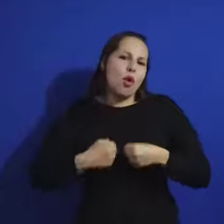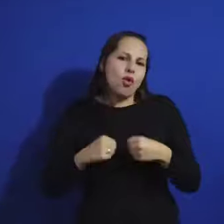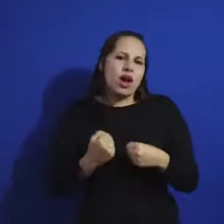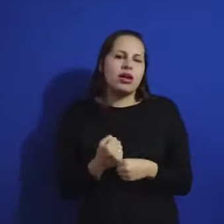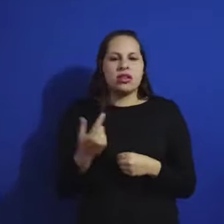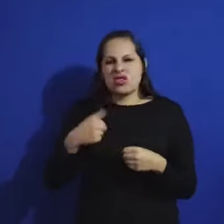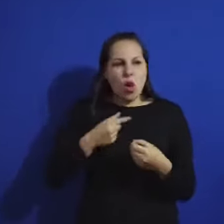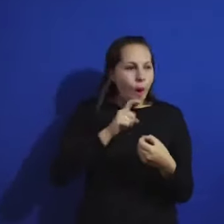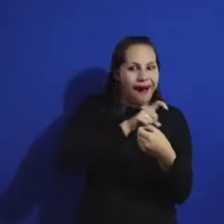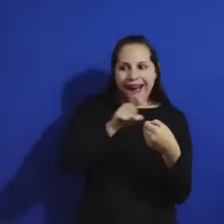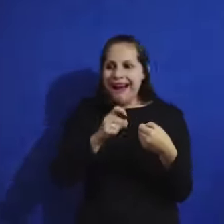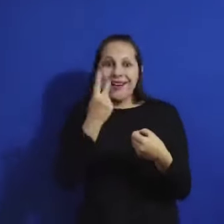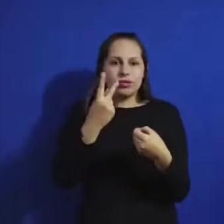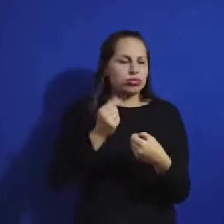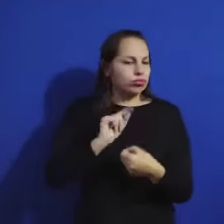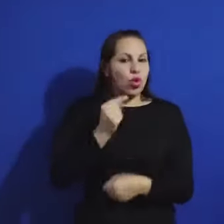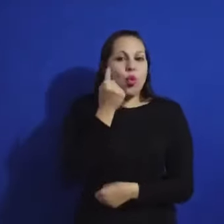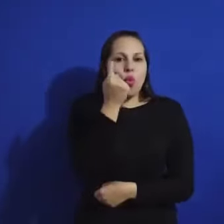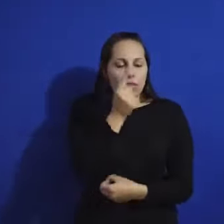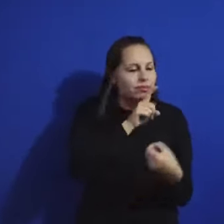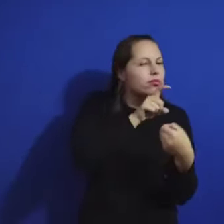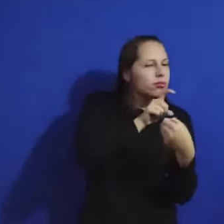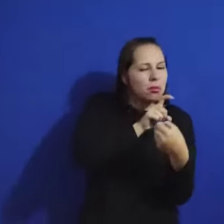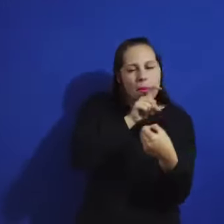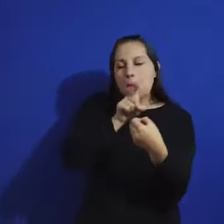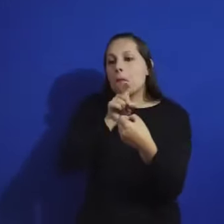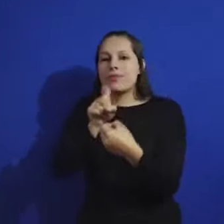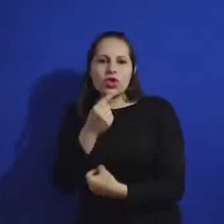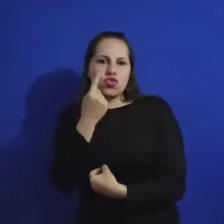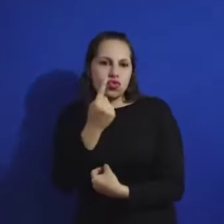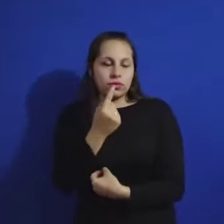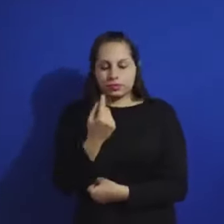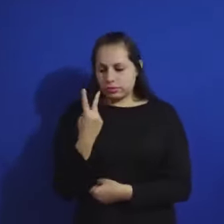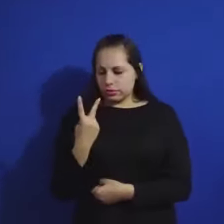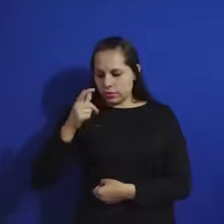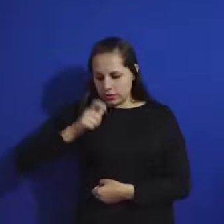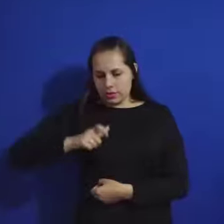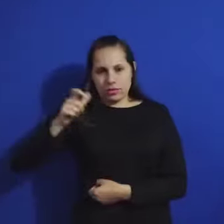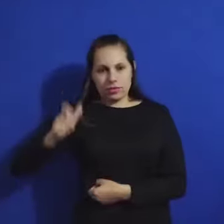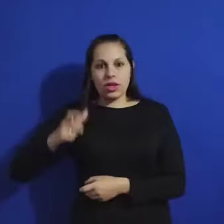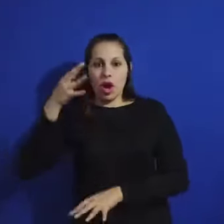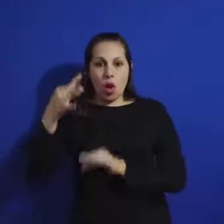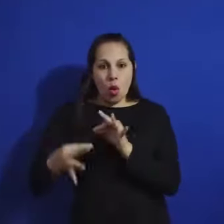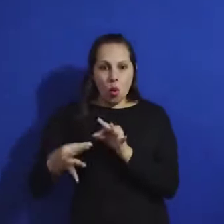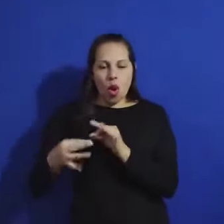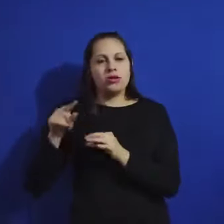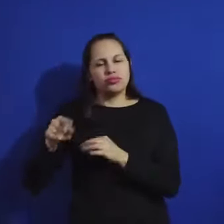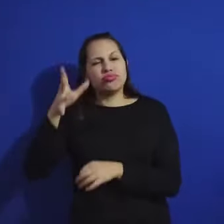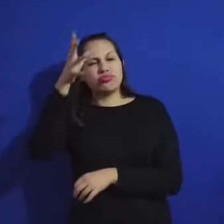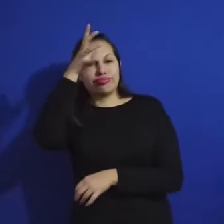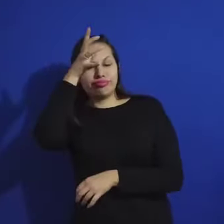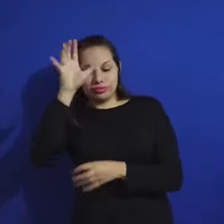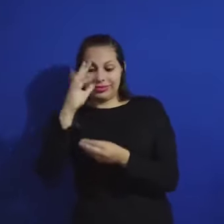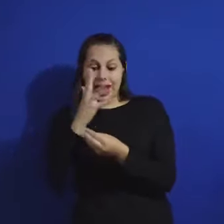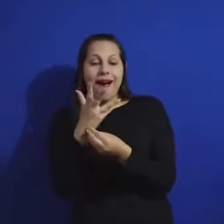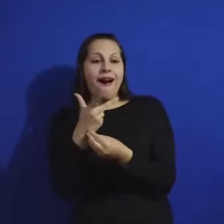tema de los cuentos es libre y la evaluación se hará a través de dos jurados expertos en el tema de las artes que a su vez cuentan con alguna